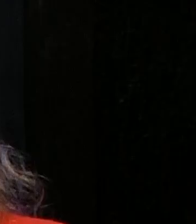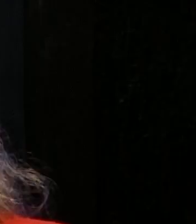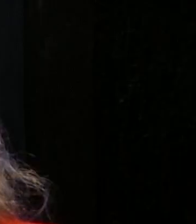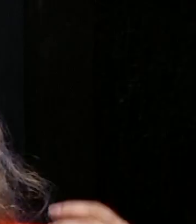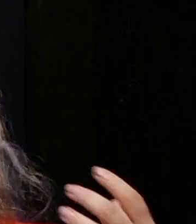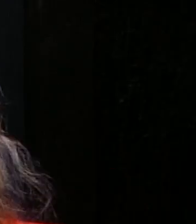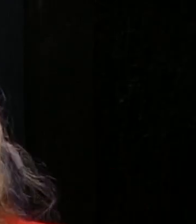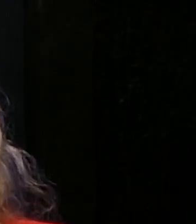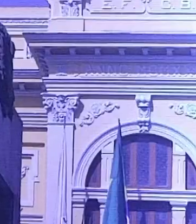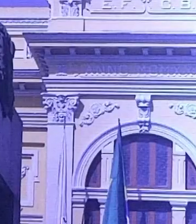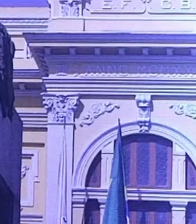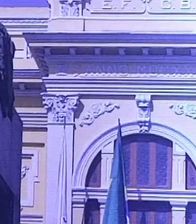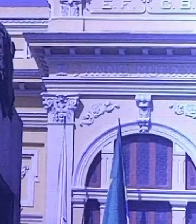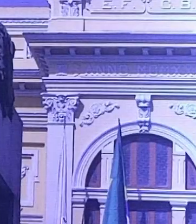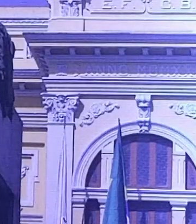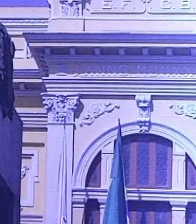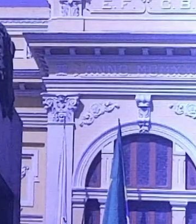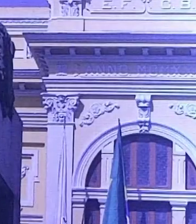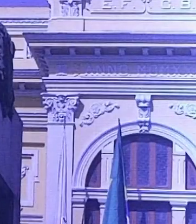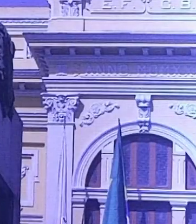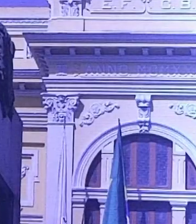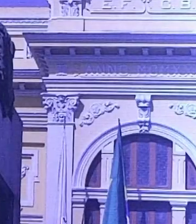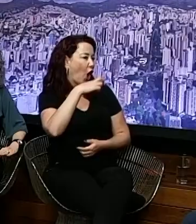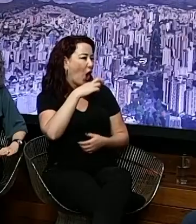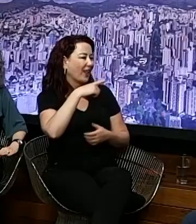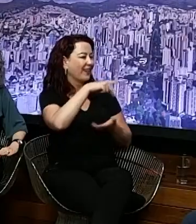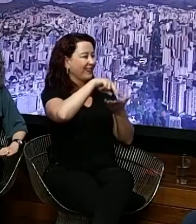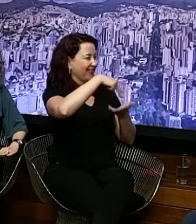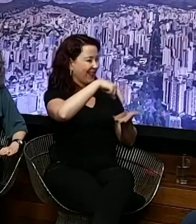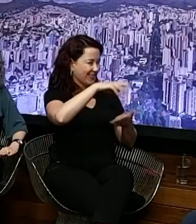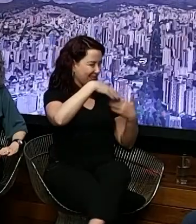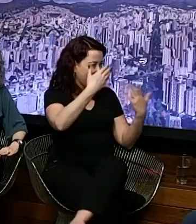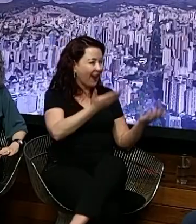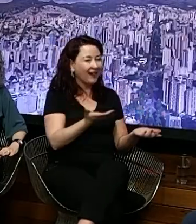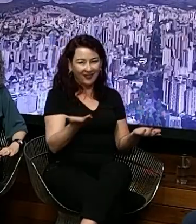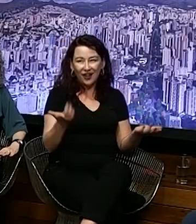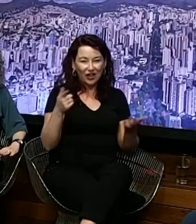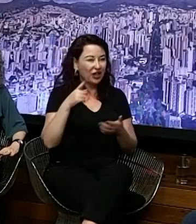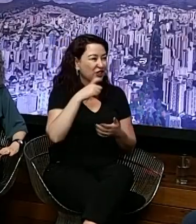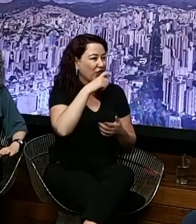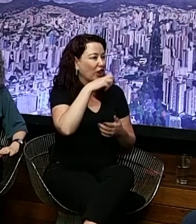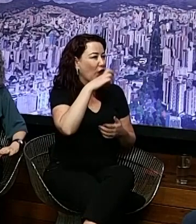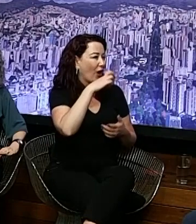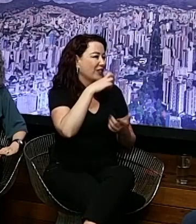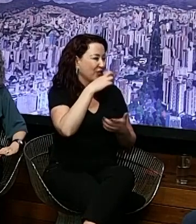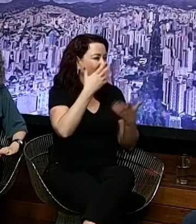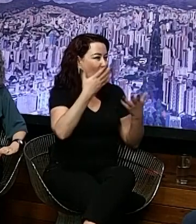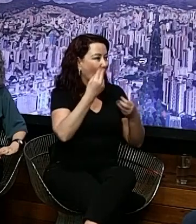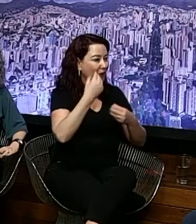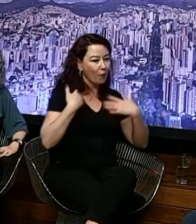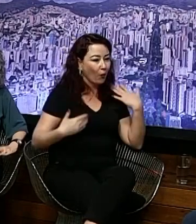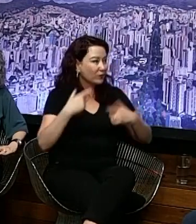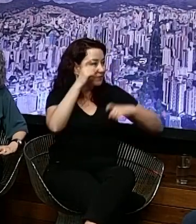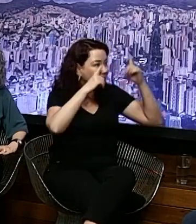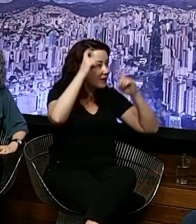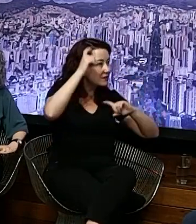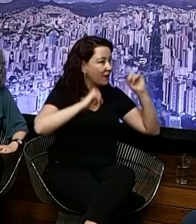não tem volta. E TikTok, né, a gente está falando de dançar aqui. Nossa, o TikTok é muito isso aqui, É muito libras. TikTok, ele precisa expandir o